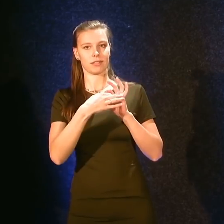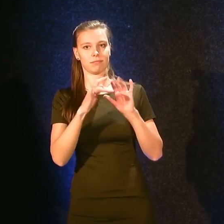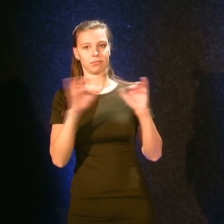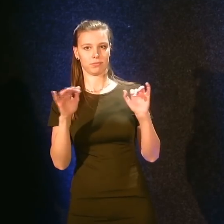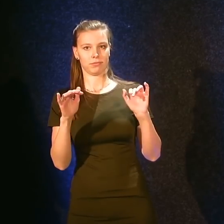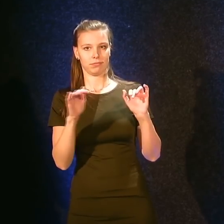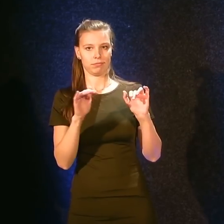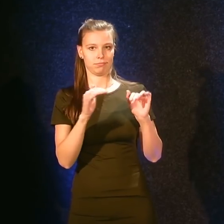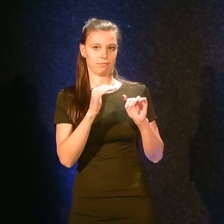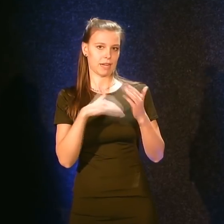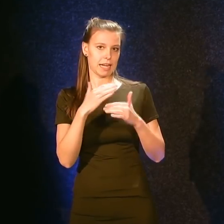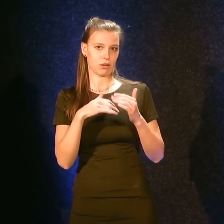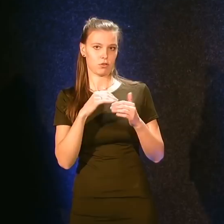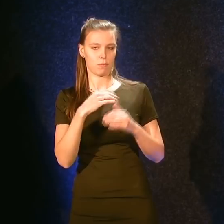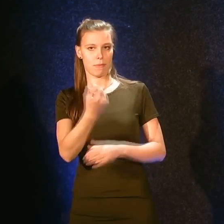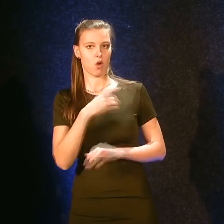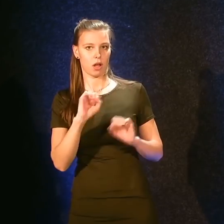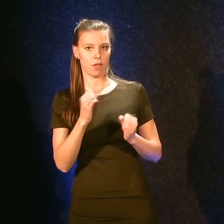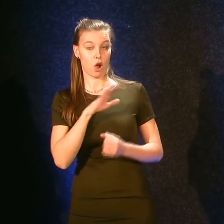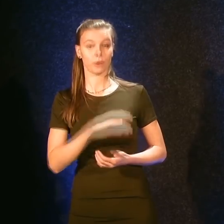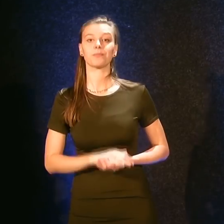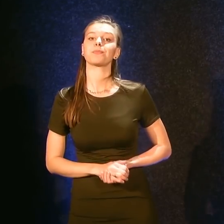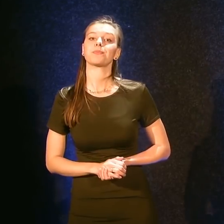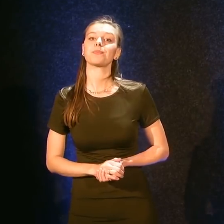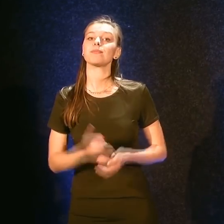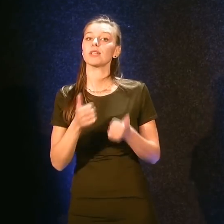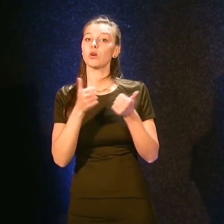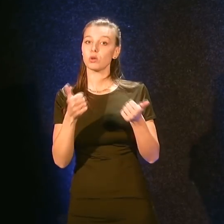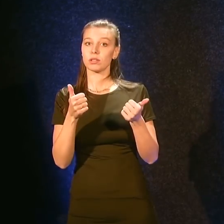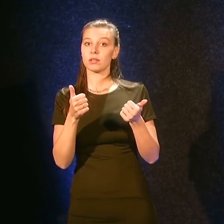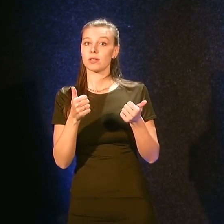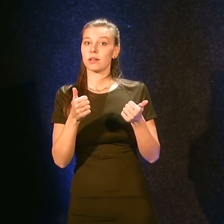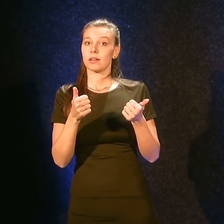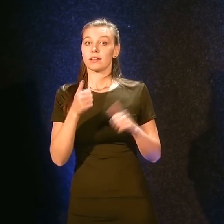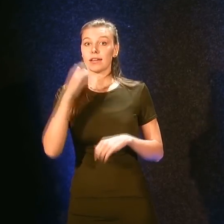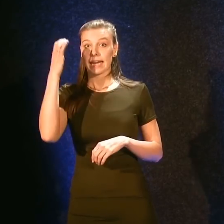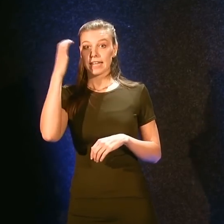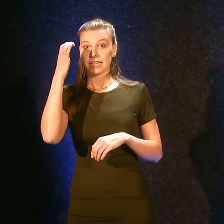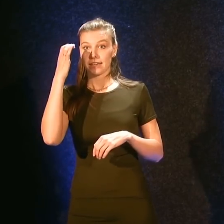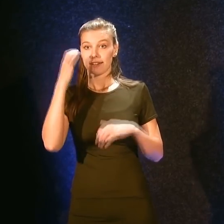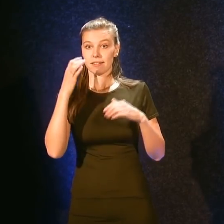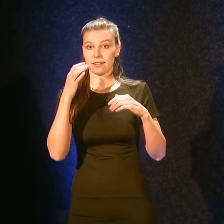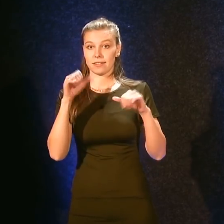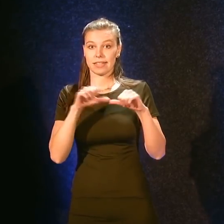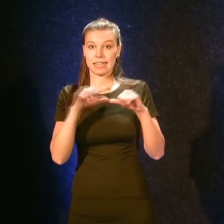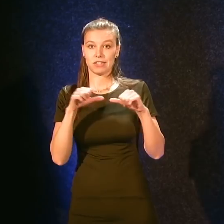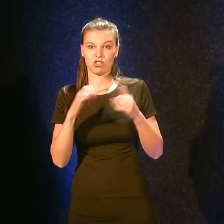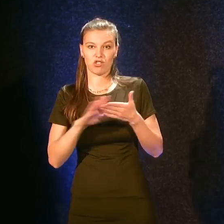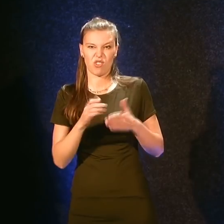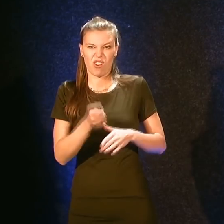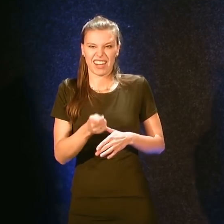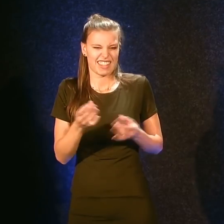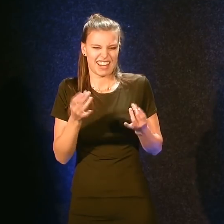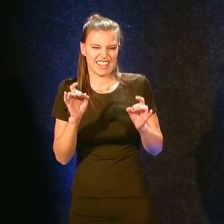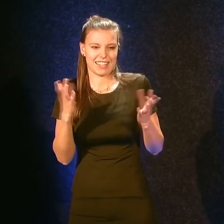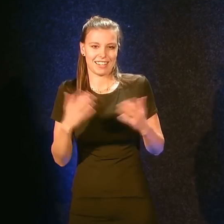via de mail. Goed, wat zou een christelijke dienst zijn zonder een collecte, zou ik haast zeggen. Ook nu